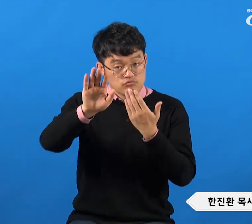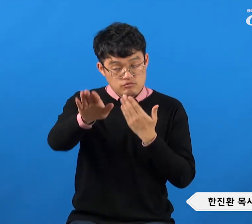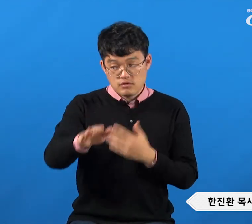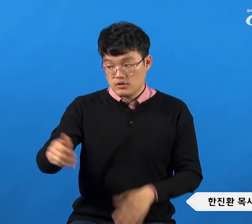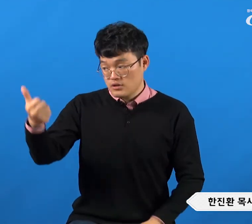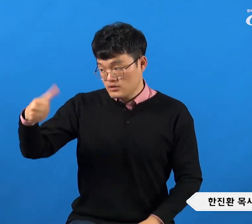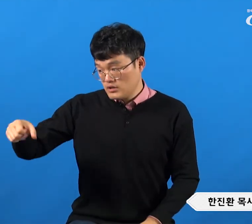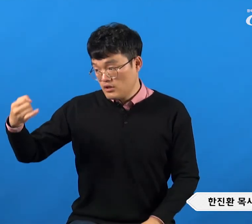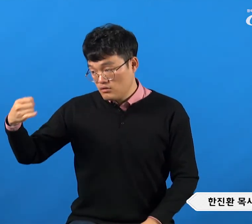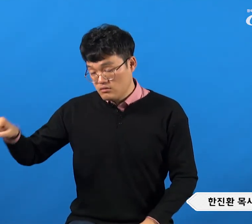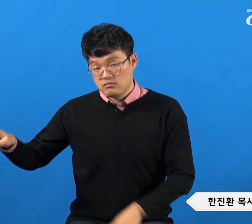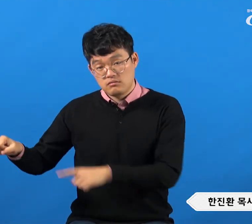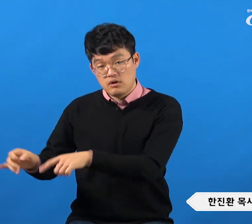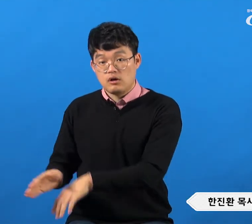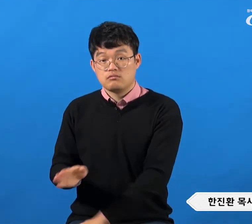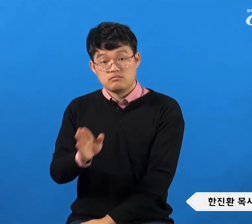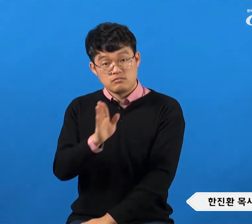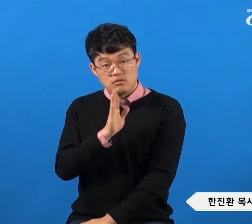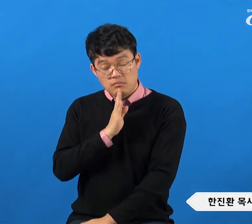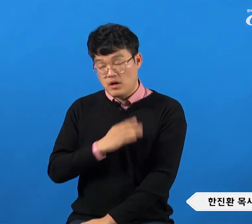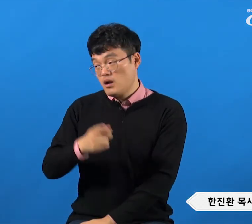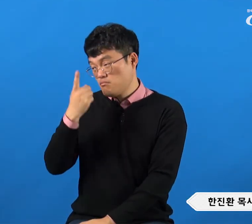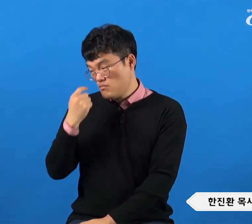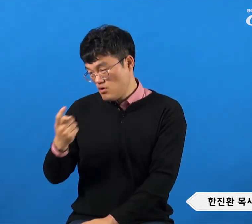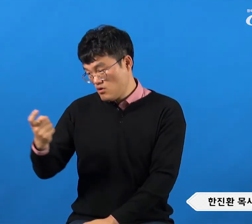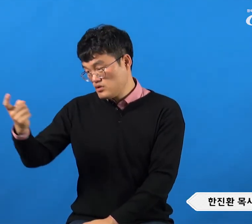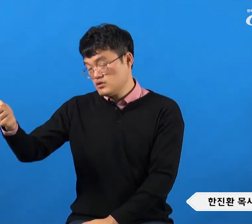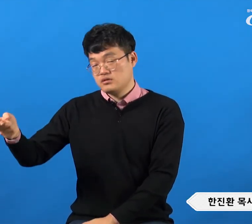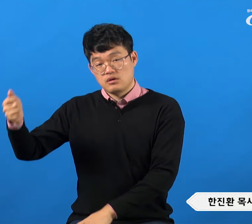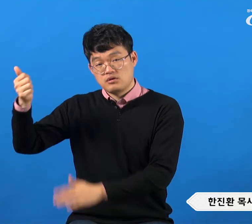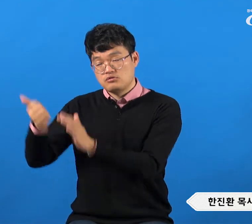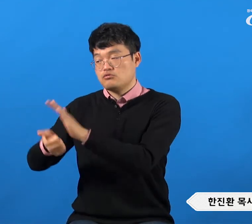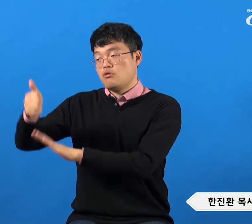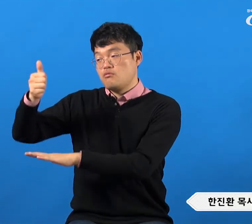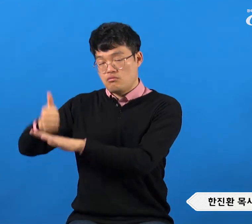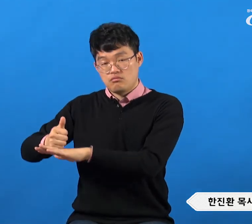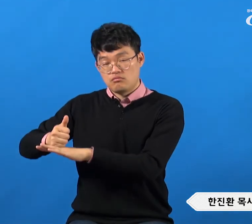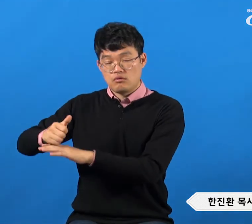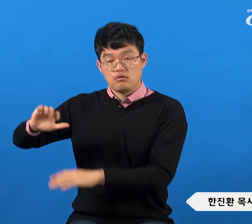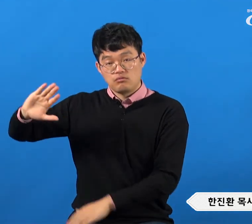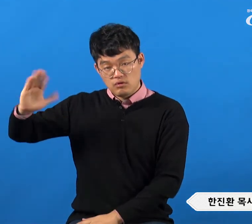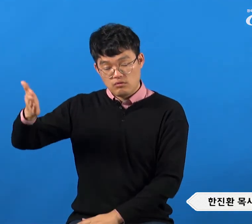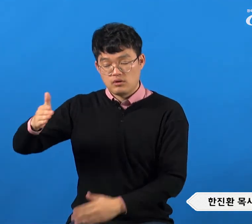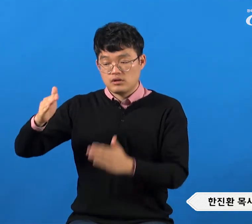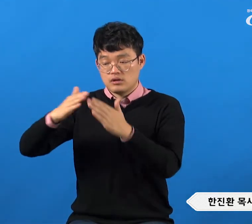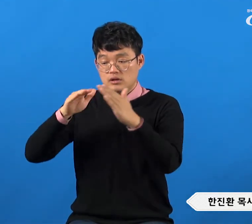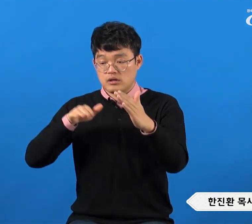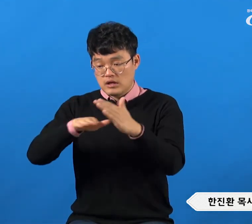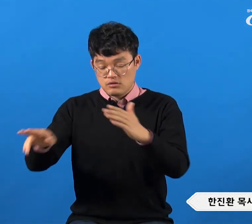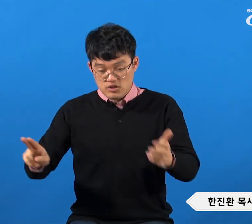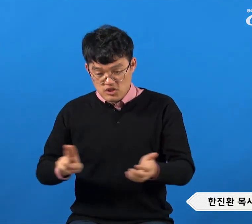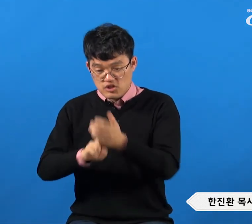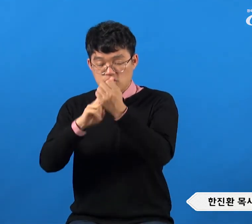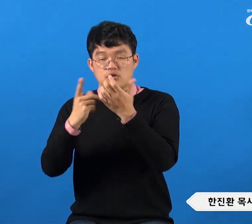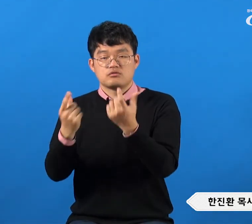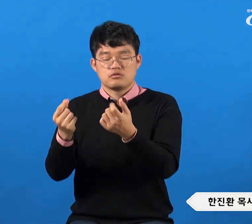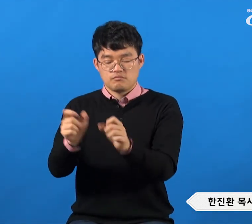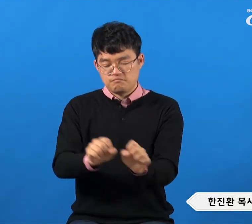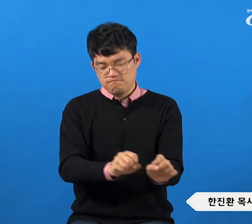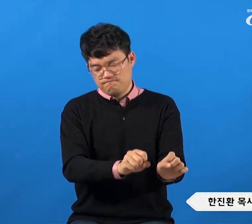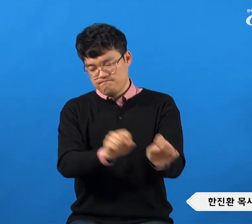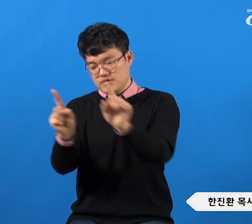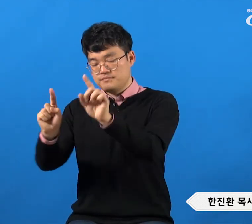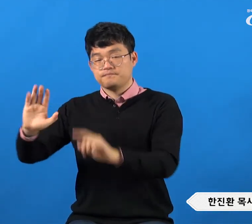훗날에 그 자녀들은 정말 보란듯이 멋지게 다 성공을 했고 그 가정이 기적처럼